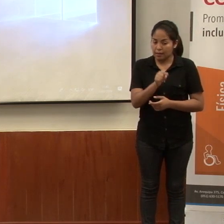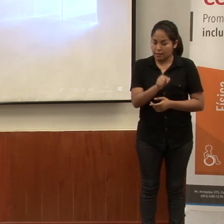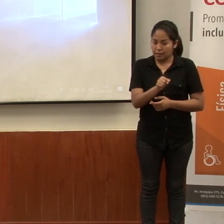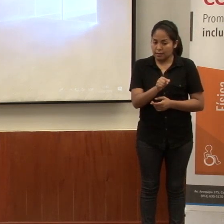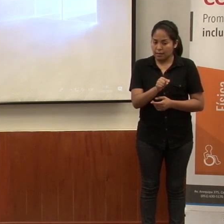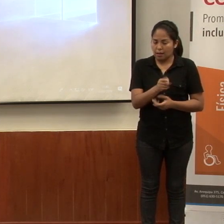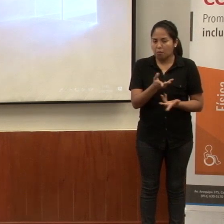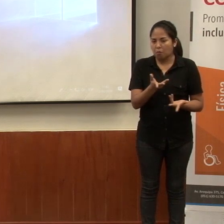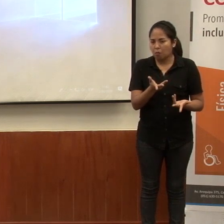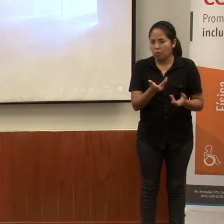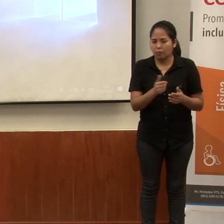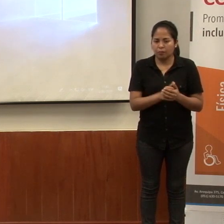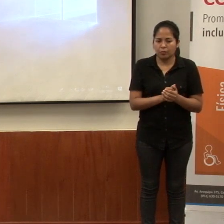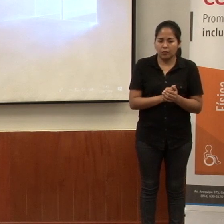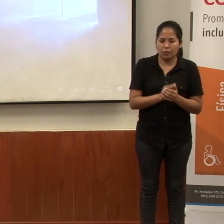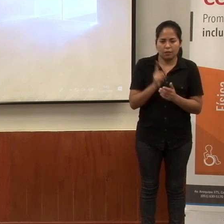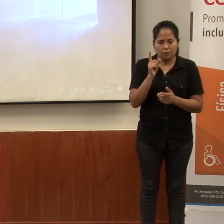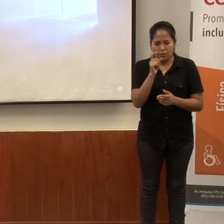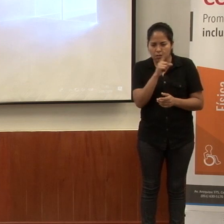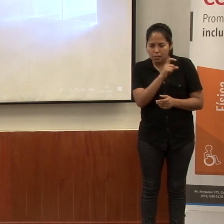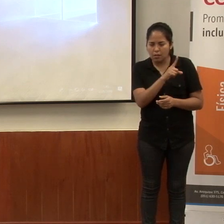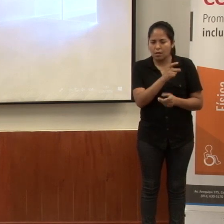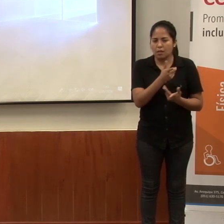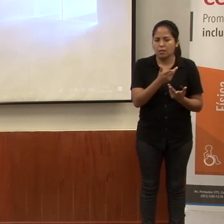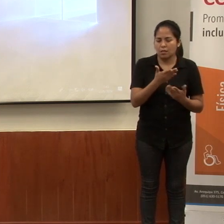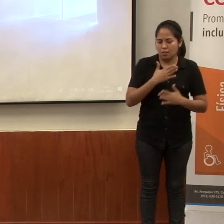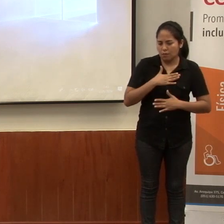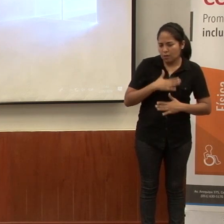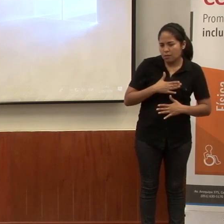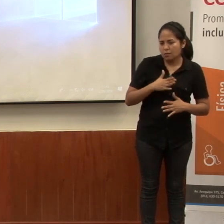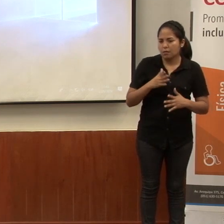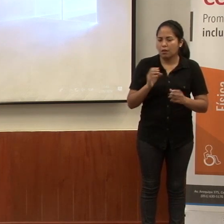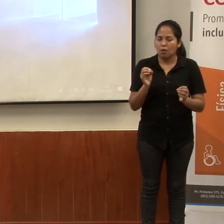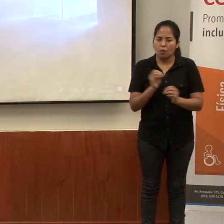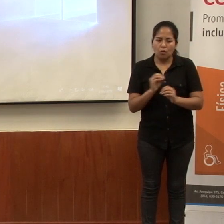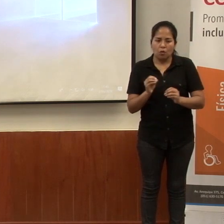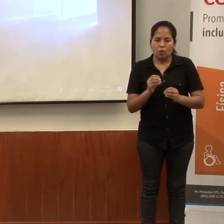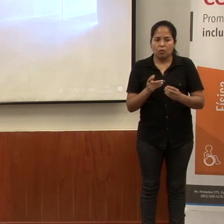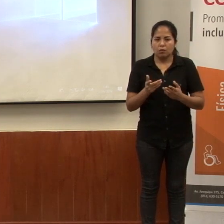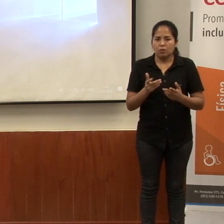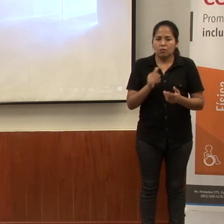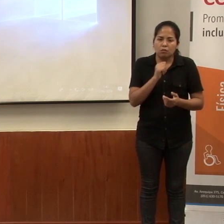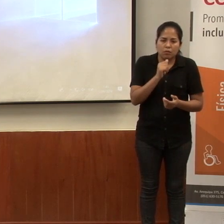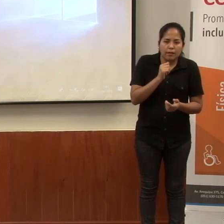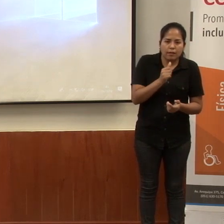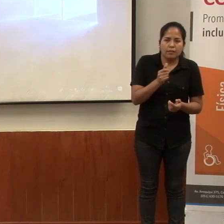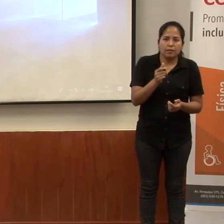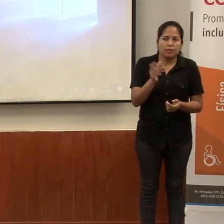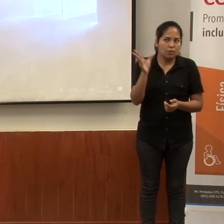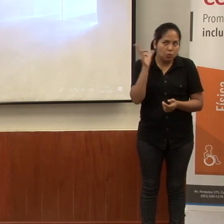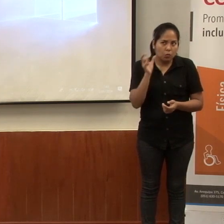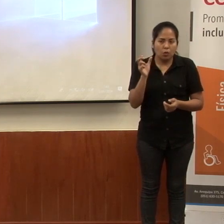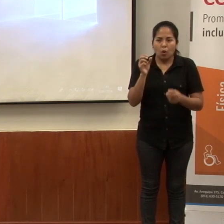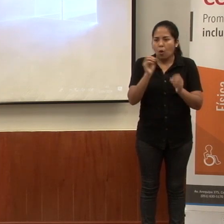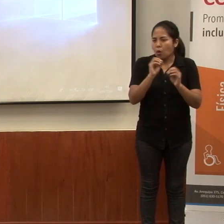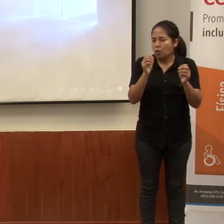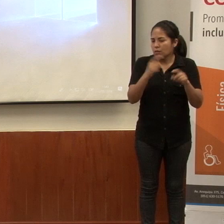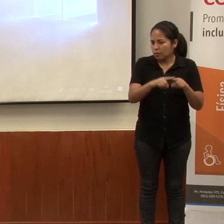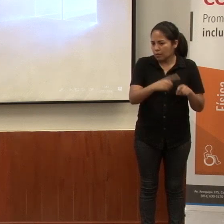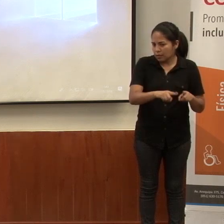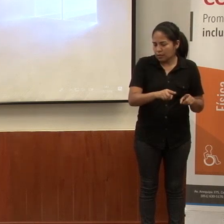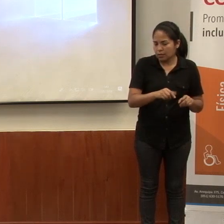o sea, esa deficiencia, sea por falta de una estructura o por falta del funcionamiento de algo, afecte su